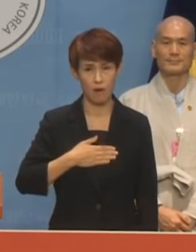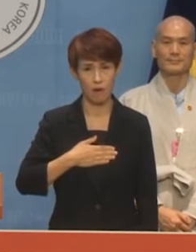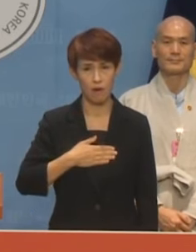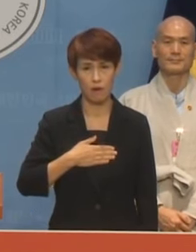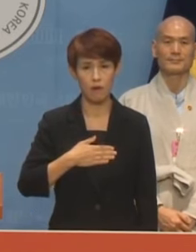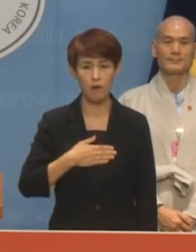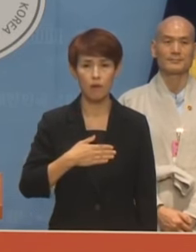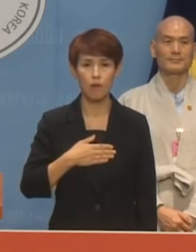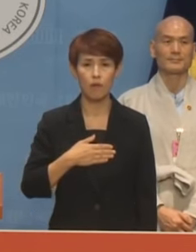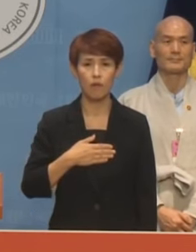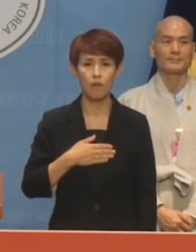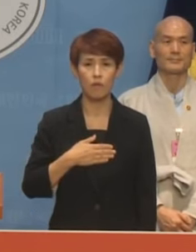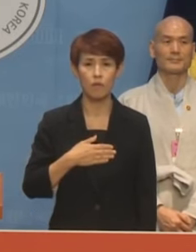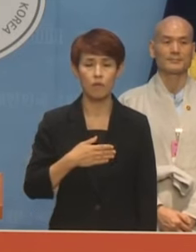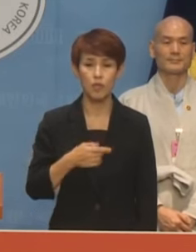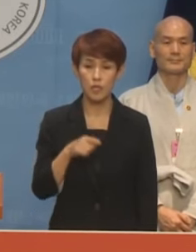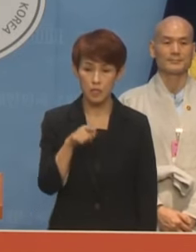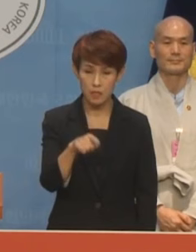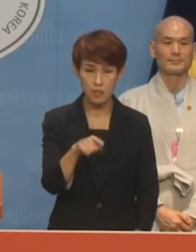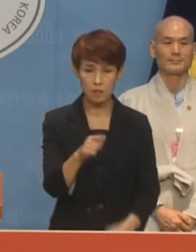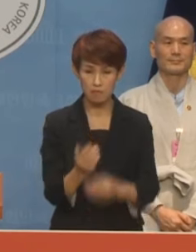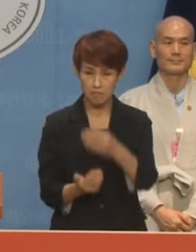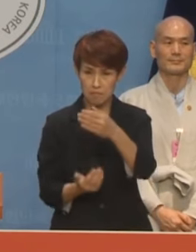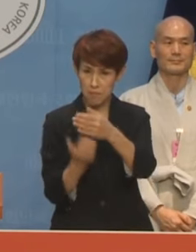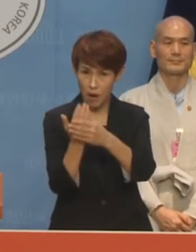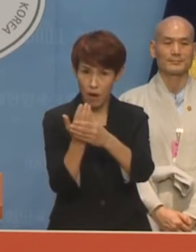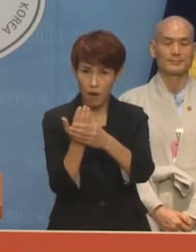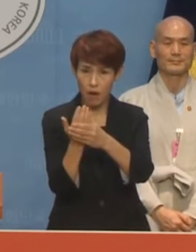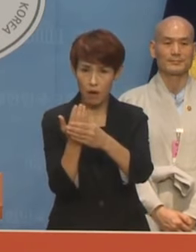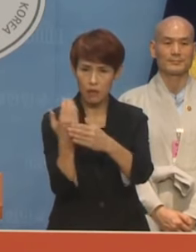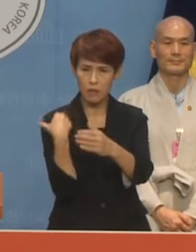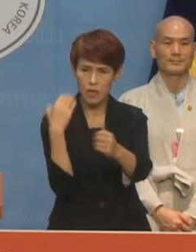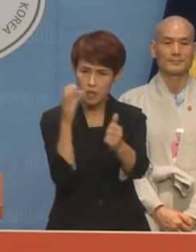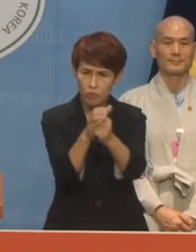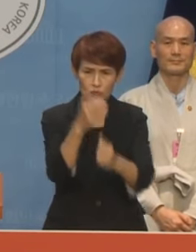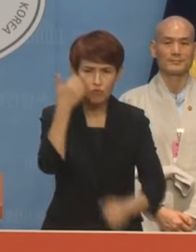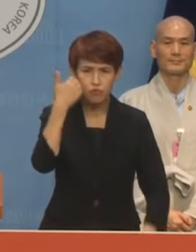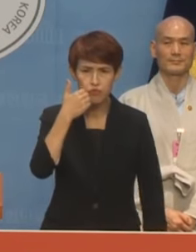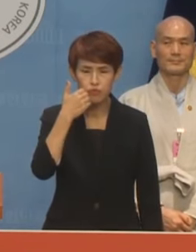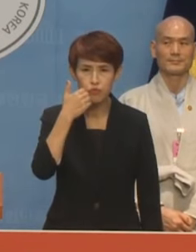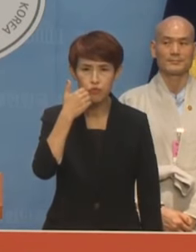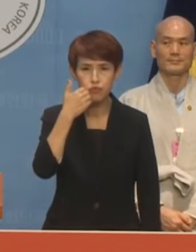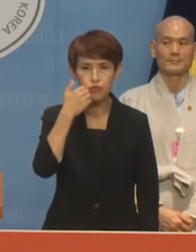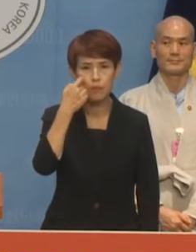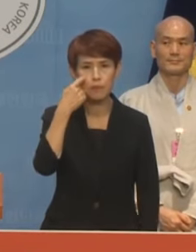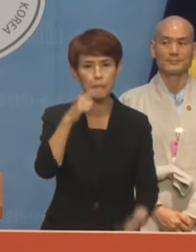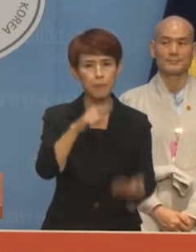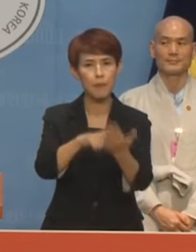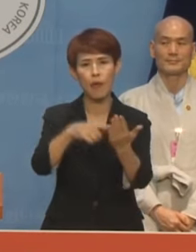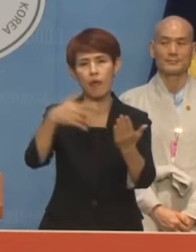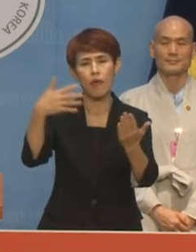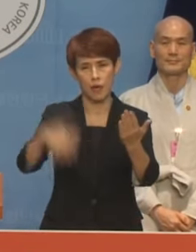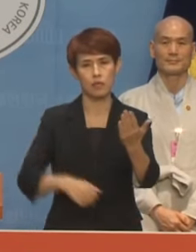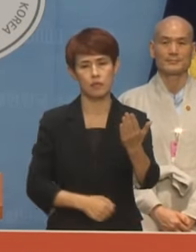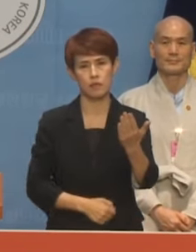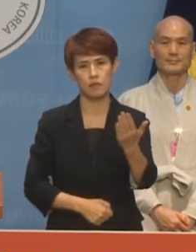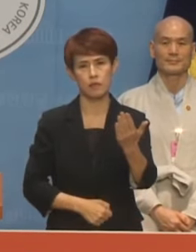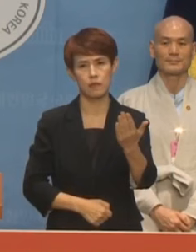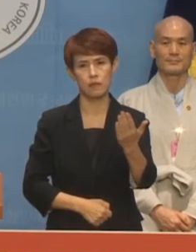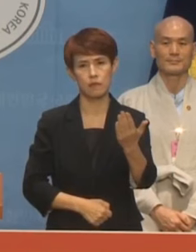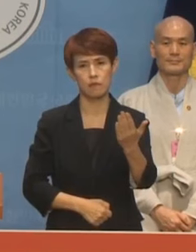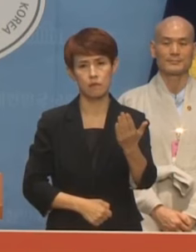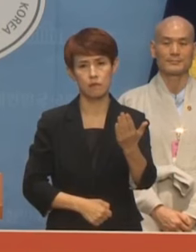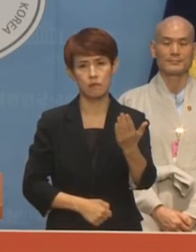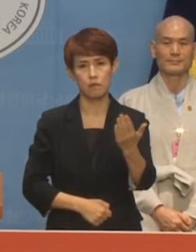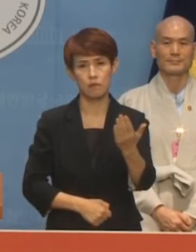불구하고 이 사건의 진정한 책임자가 누구인지 밝혀지지 않고 있고, 더 나아가서는